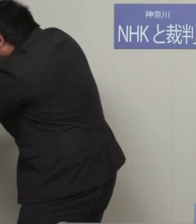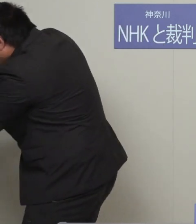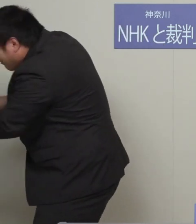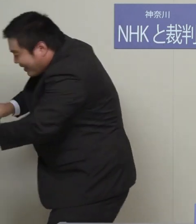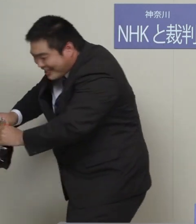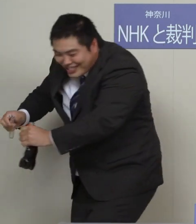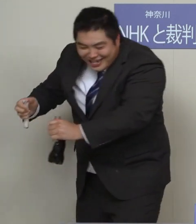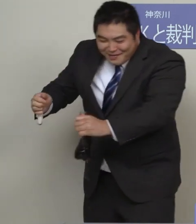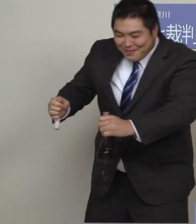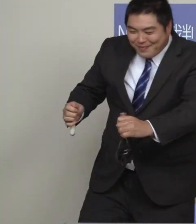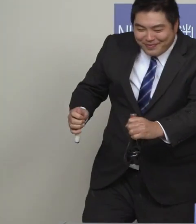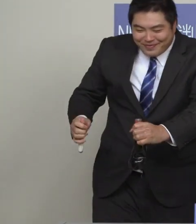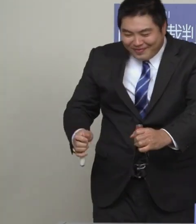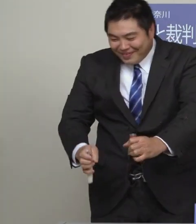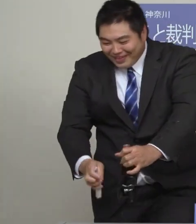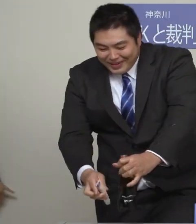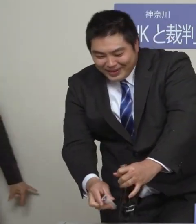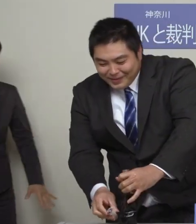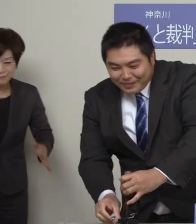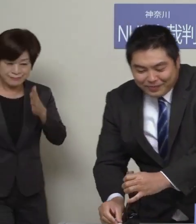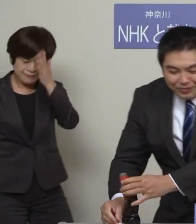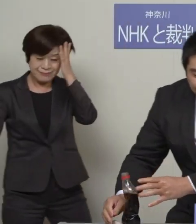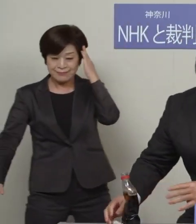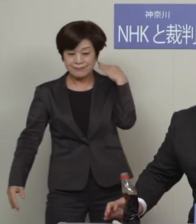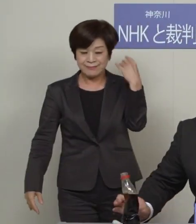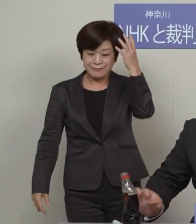コラボレーションお願いします。